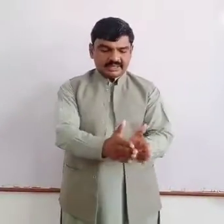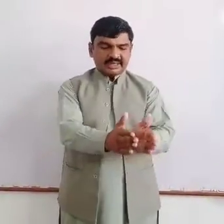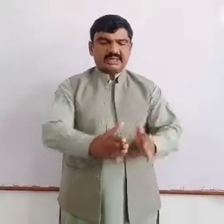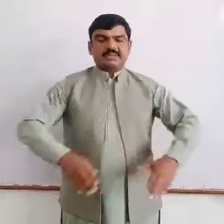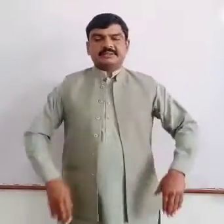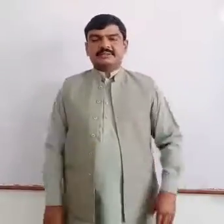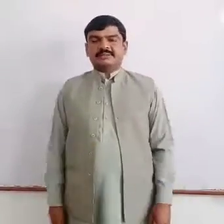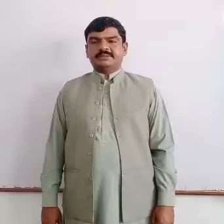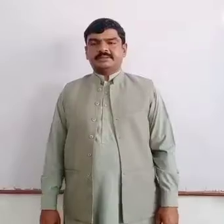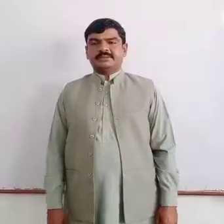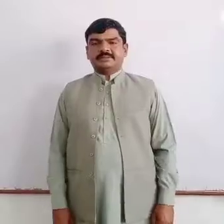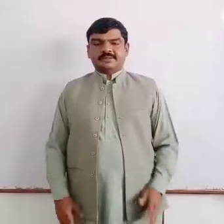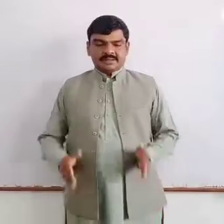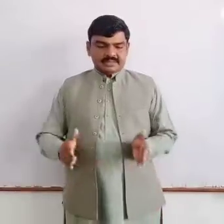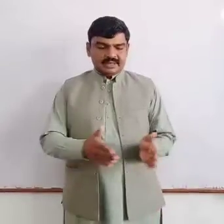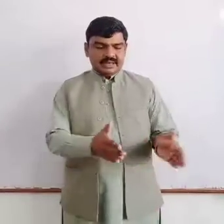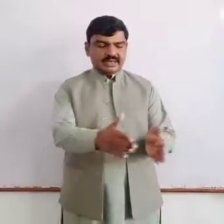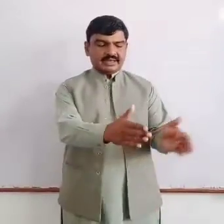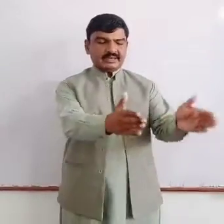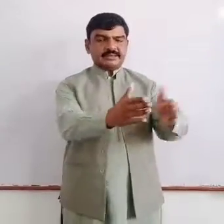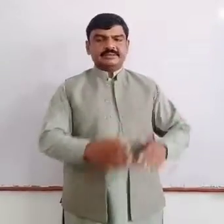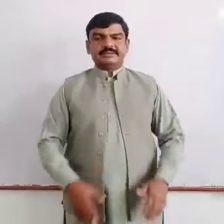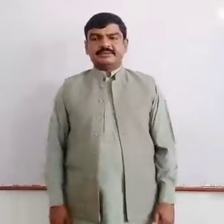दर्रा, नहर, नहर, ग्लेशियर,